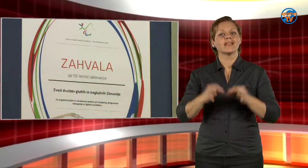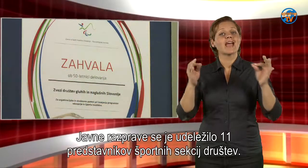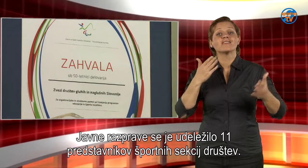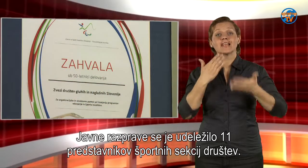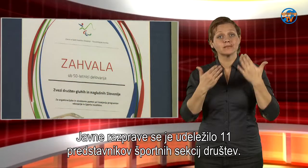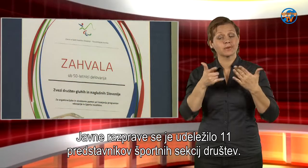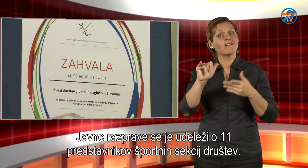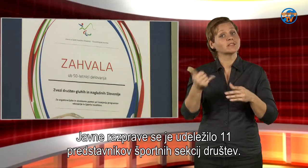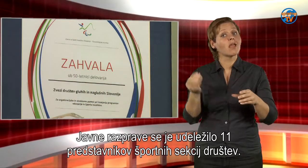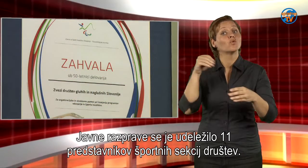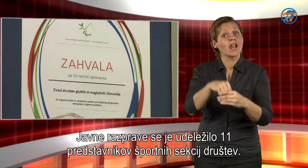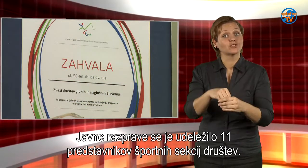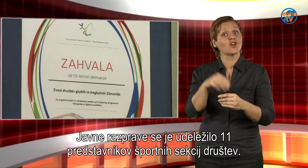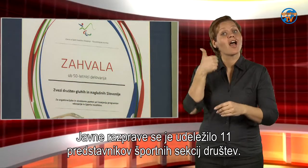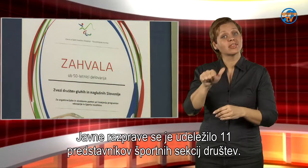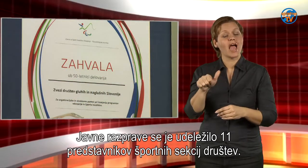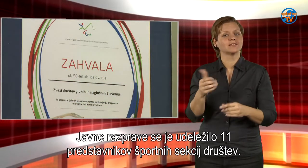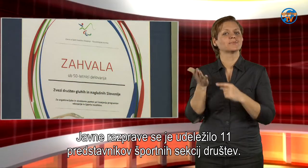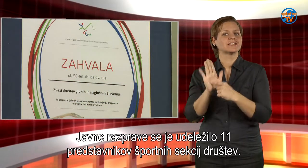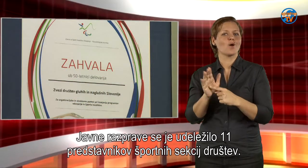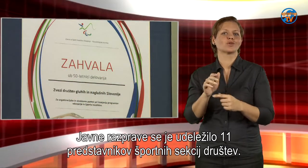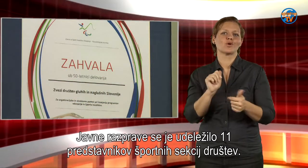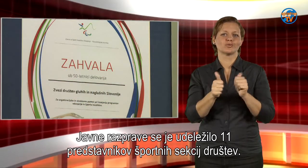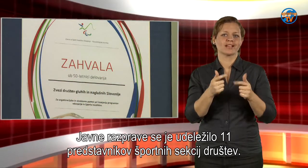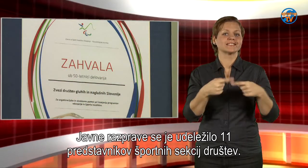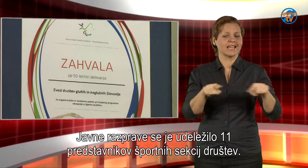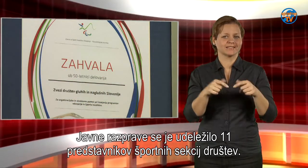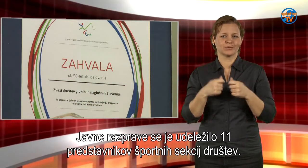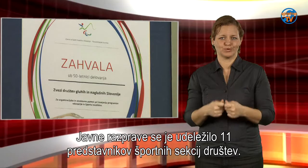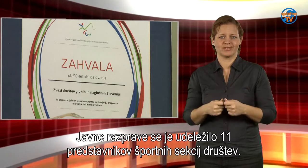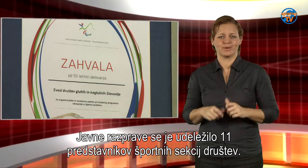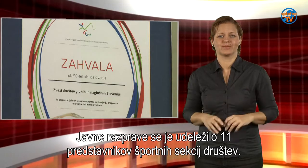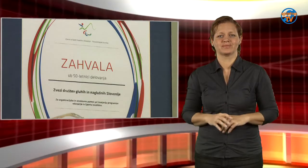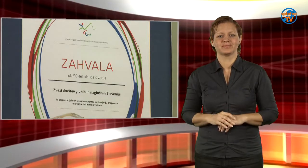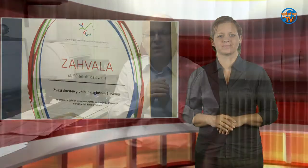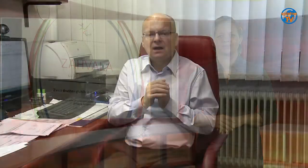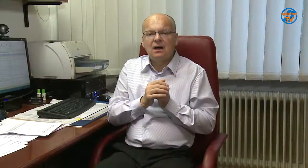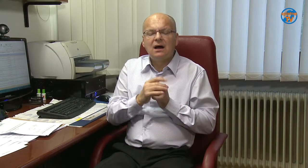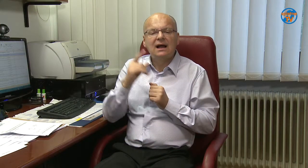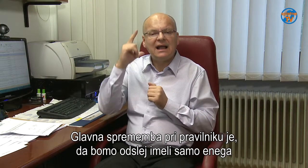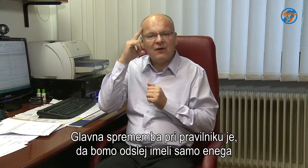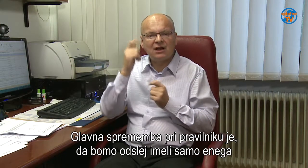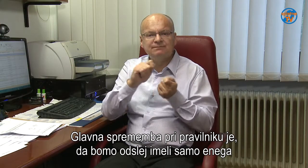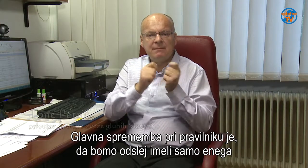Javne razprave se je udeležilo 11 predstavnikov športnih sekcij društev. Glavna